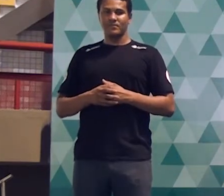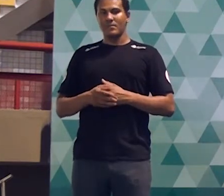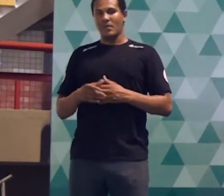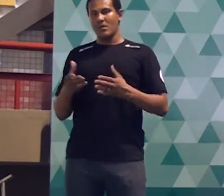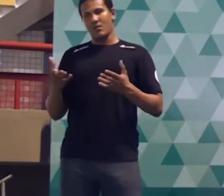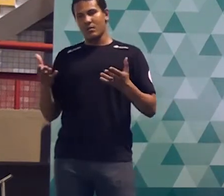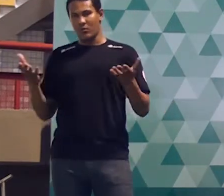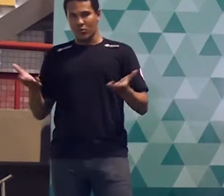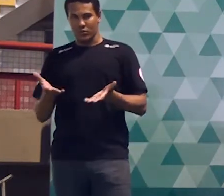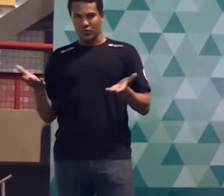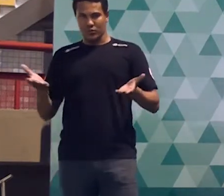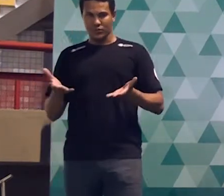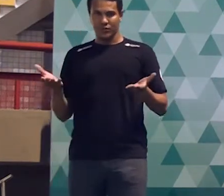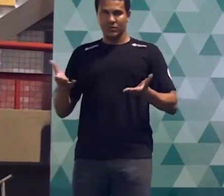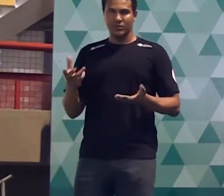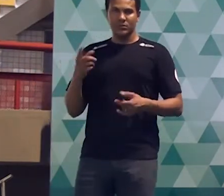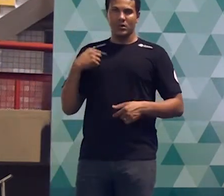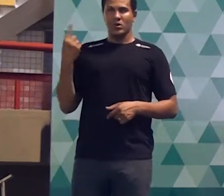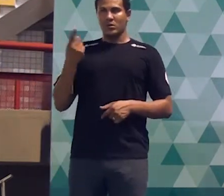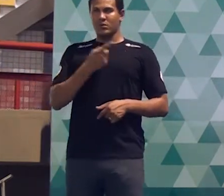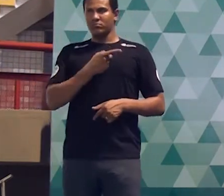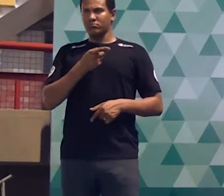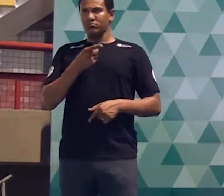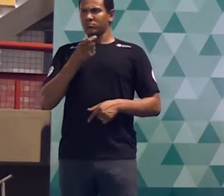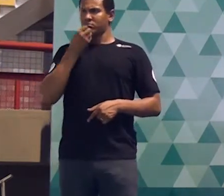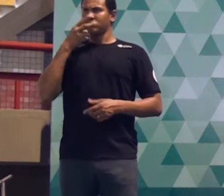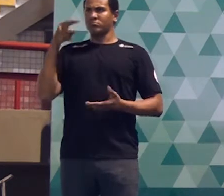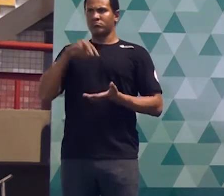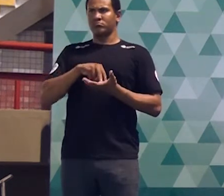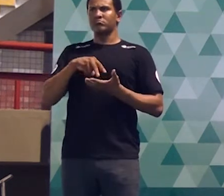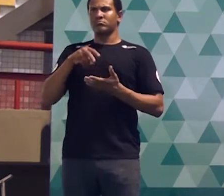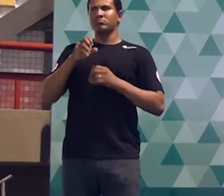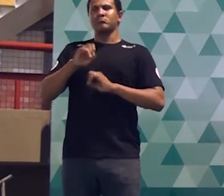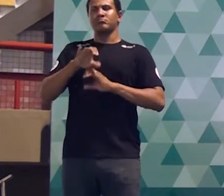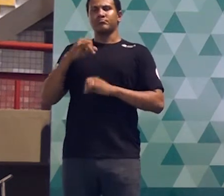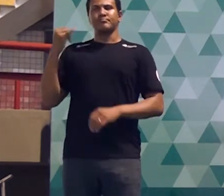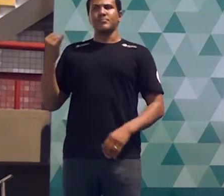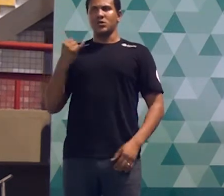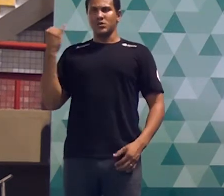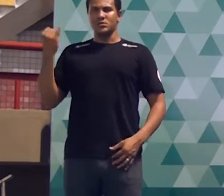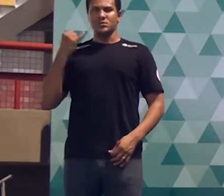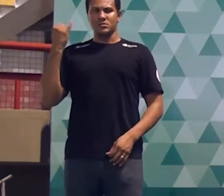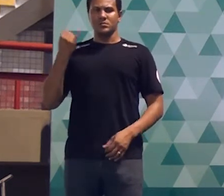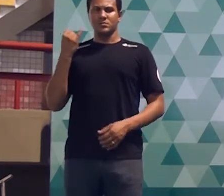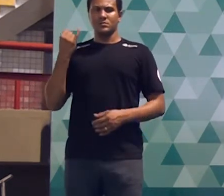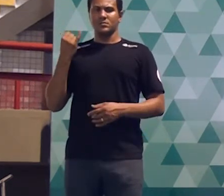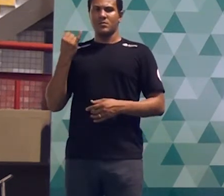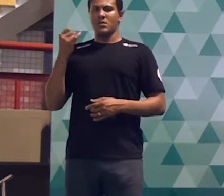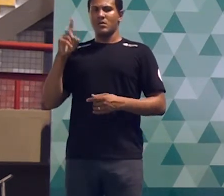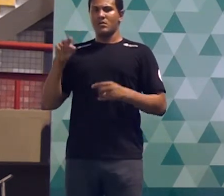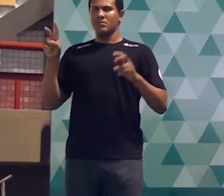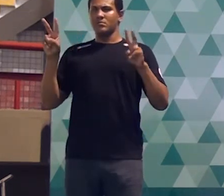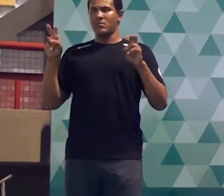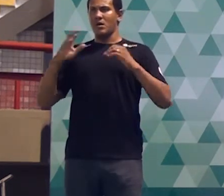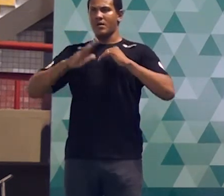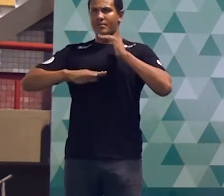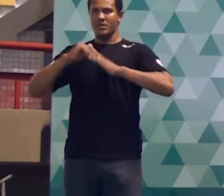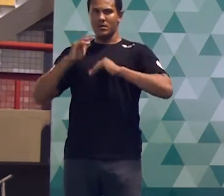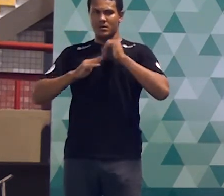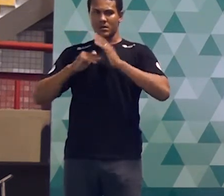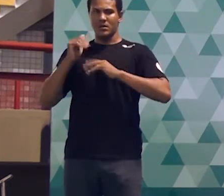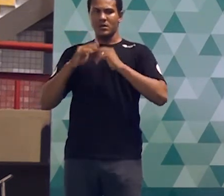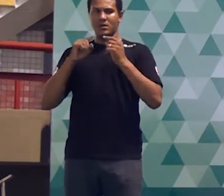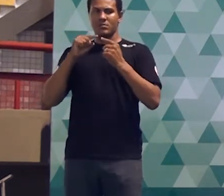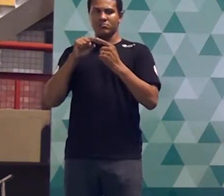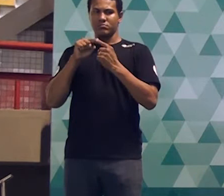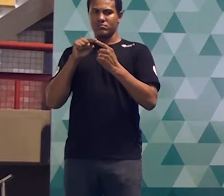Hoje nós vamos ter um encontro importantíssimo, tá certo? Nós vamos trabalhar com as habilidades